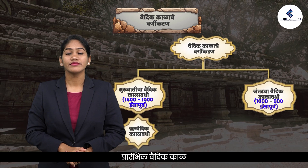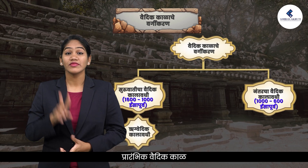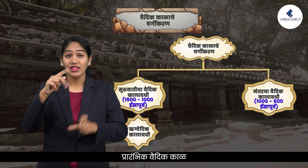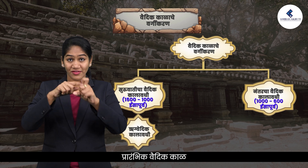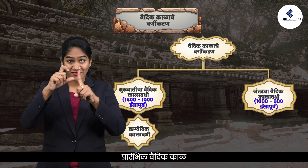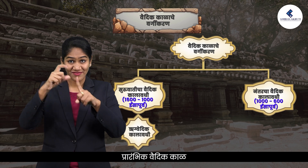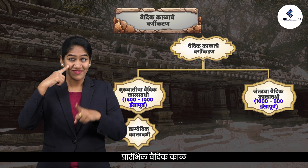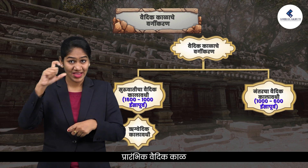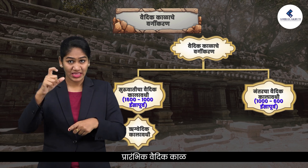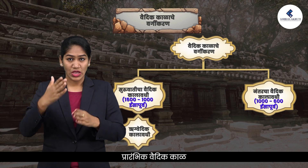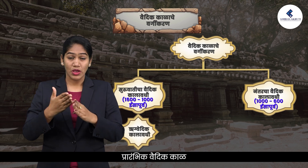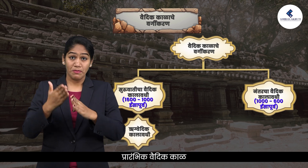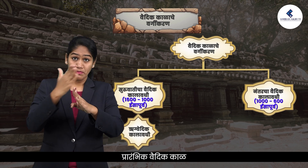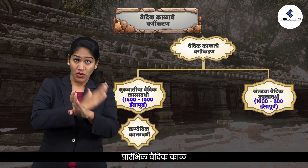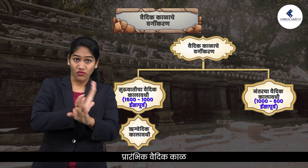प्रारंभिक वैदिक काळ